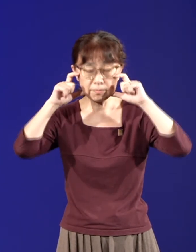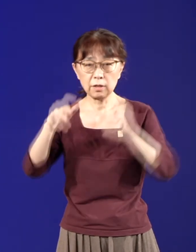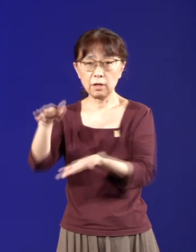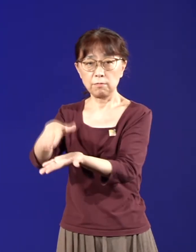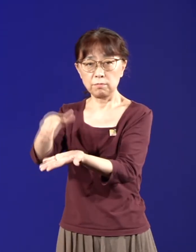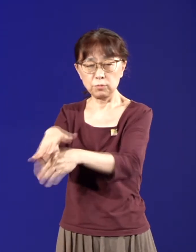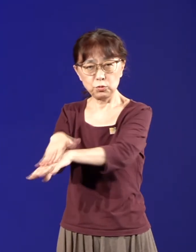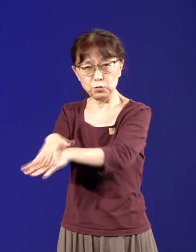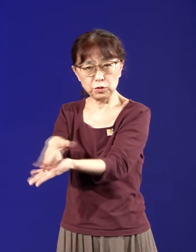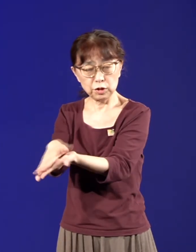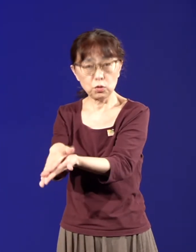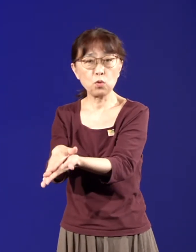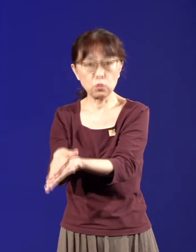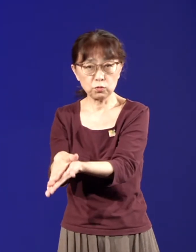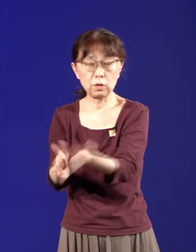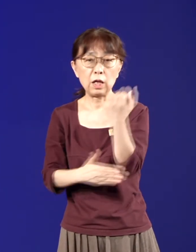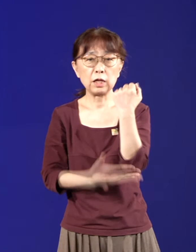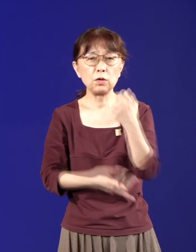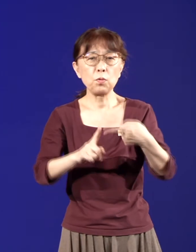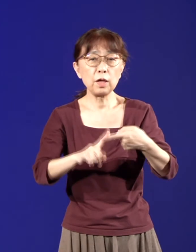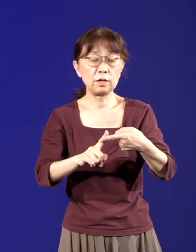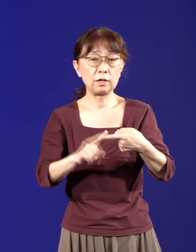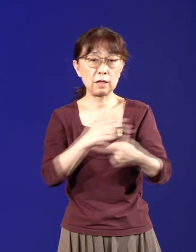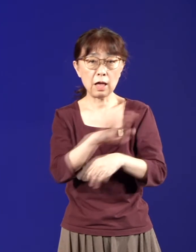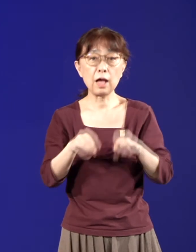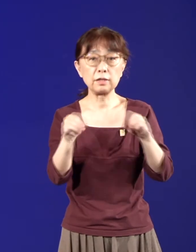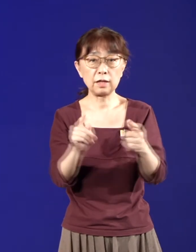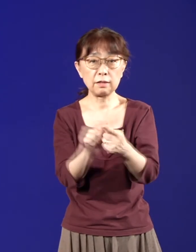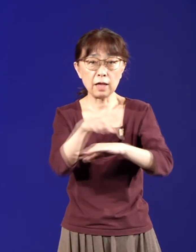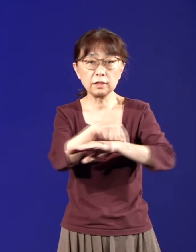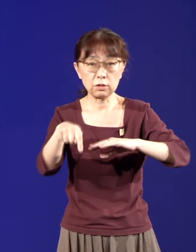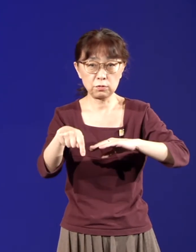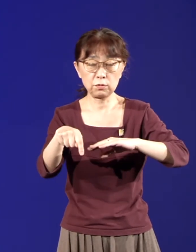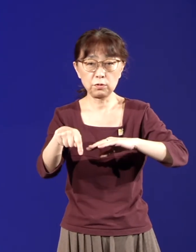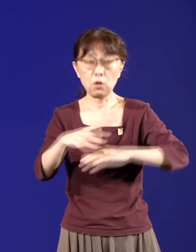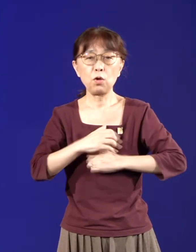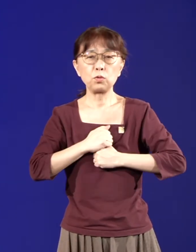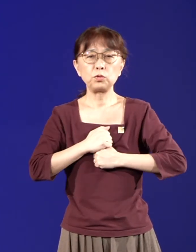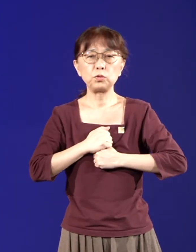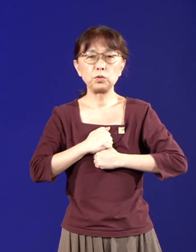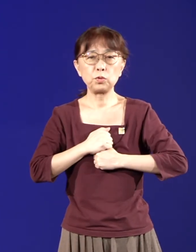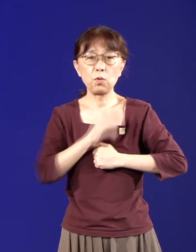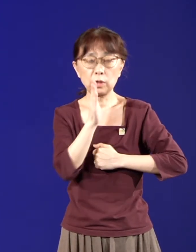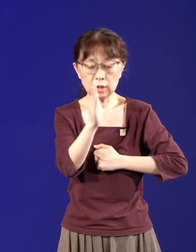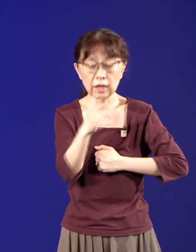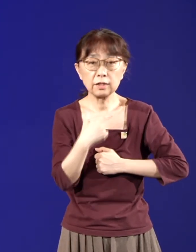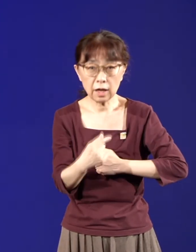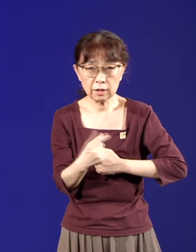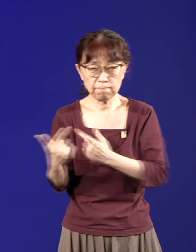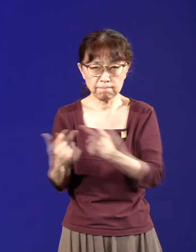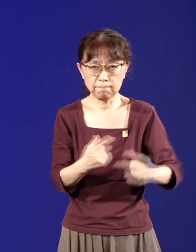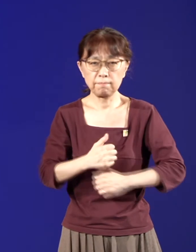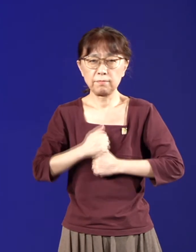毒、そういった基本的な感染対策をご注意をいただきたいというふうに、徹底をしていただき